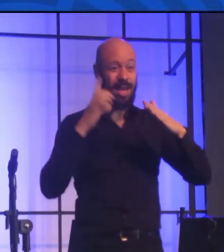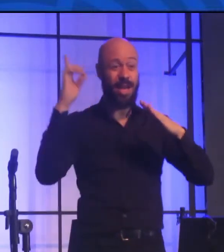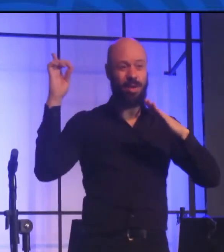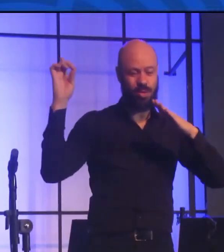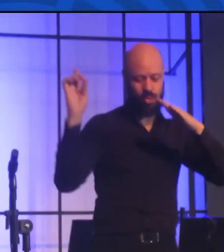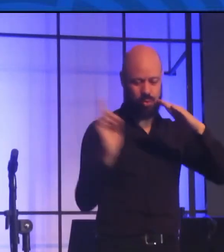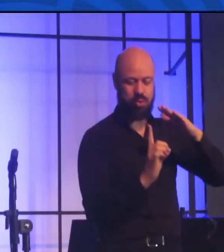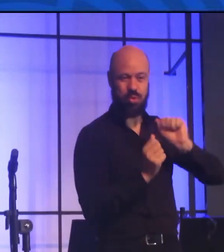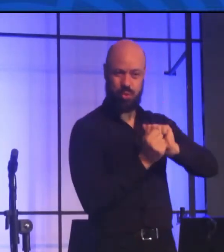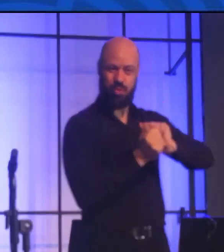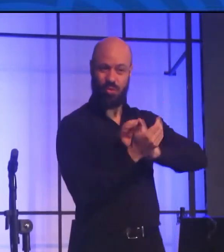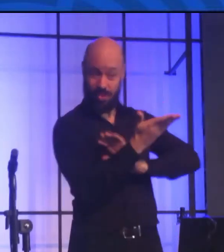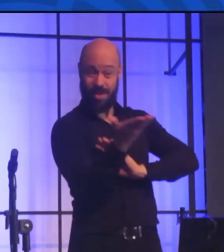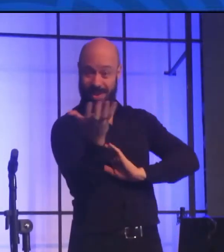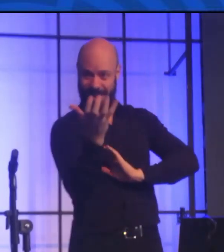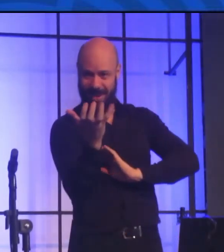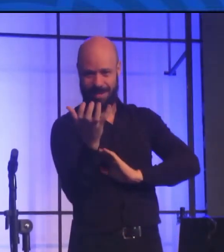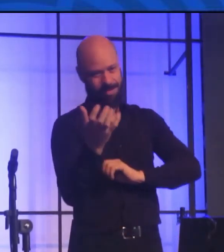Sabe o que é interessante?